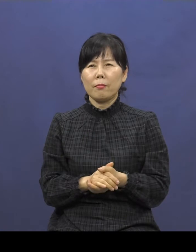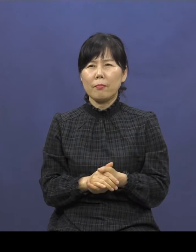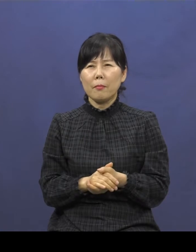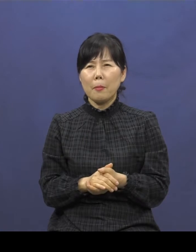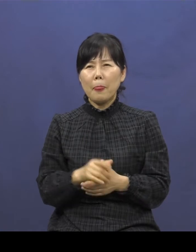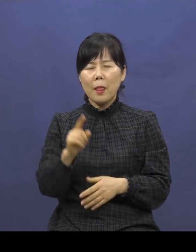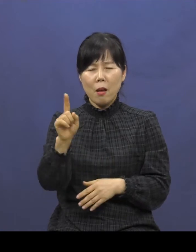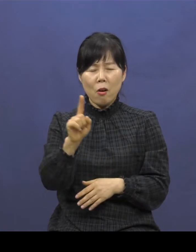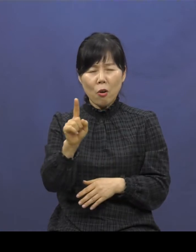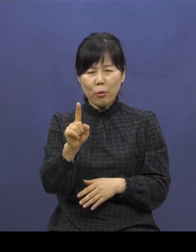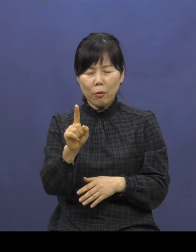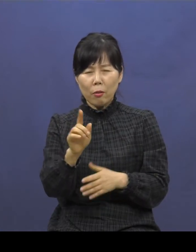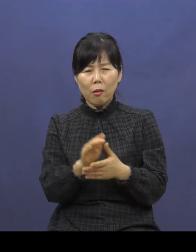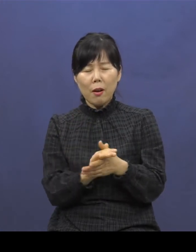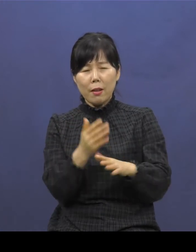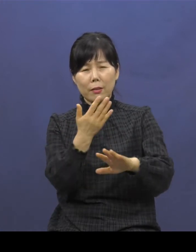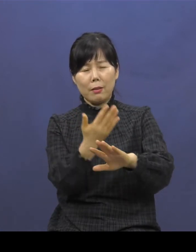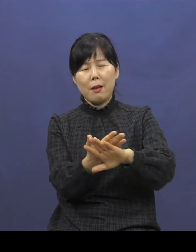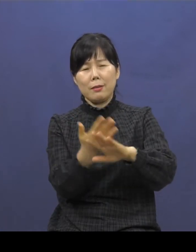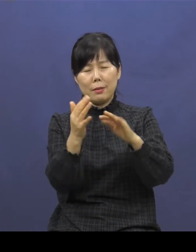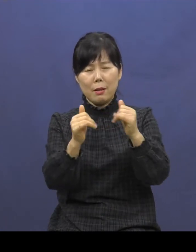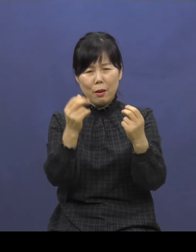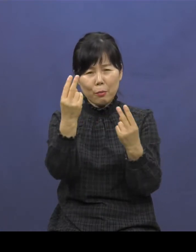어떤 상대적 박탈감,